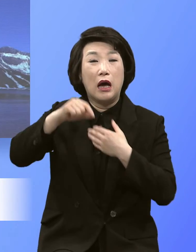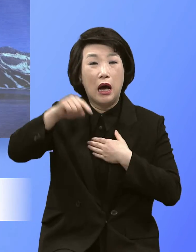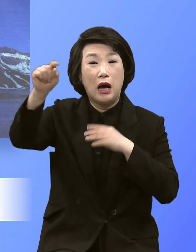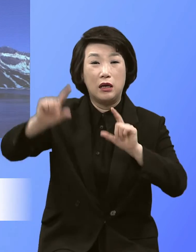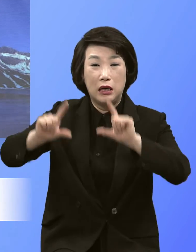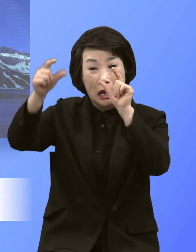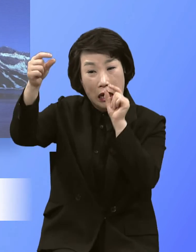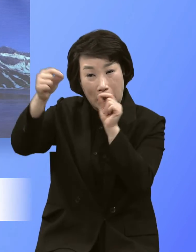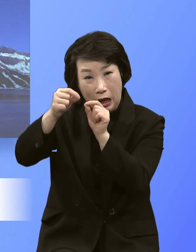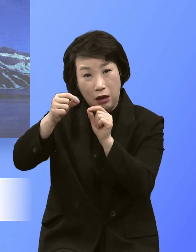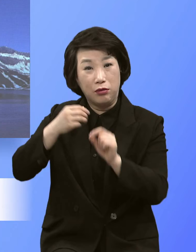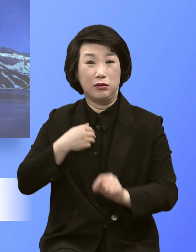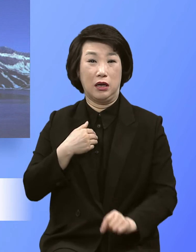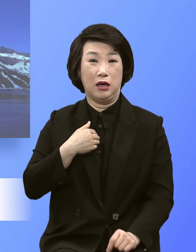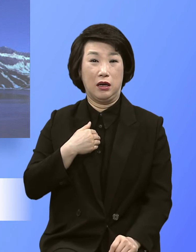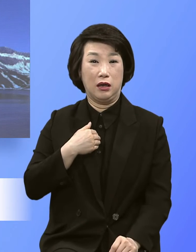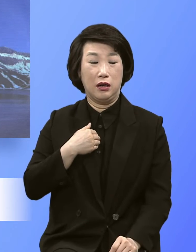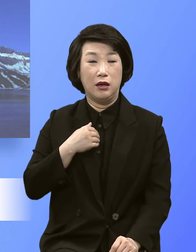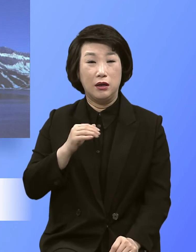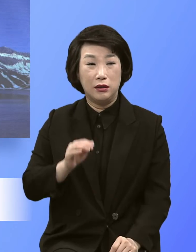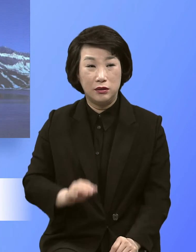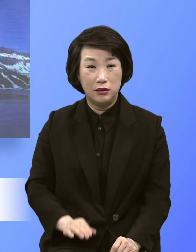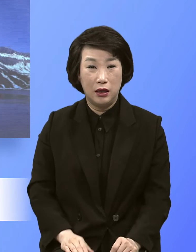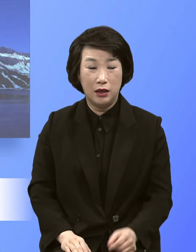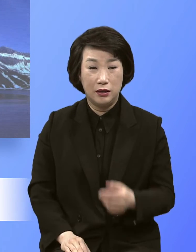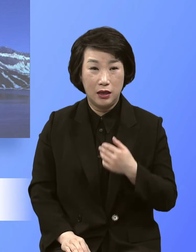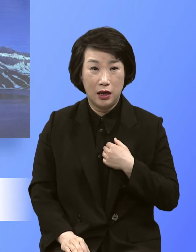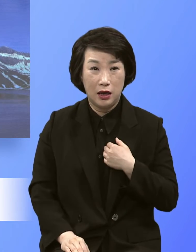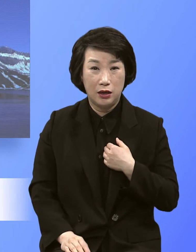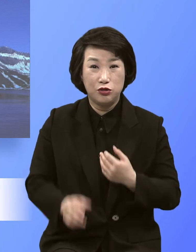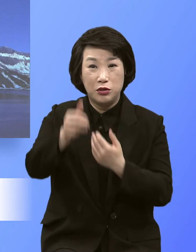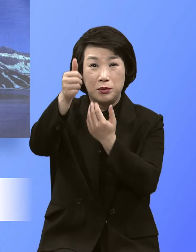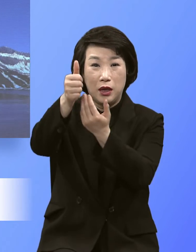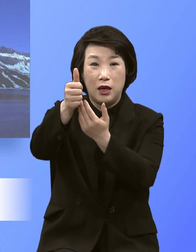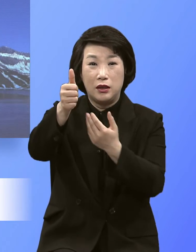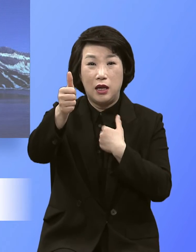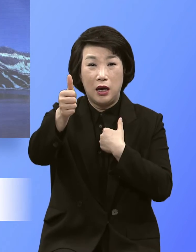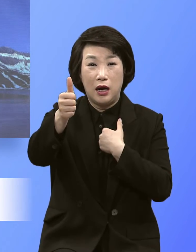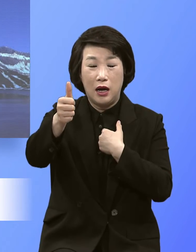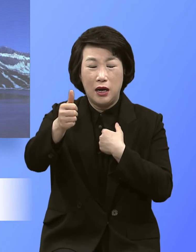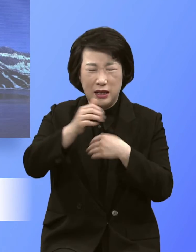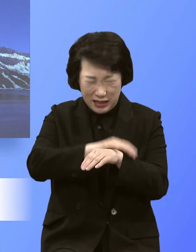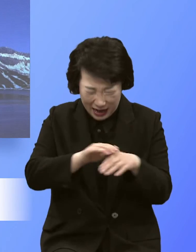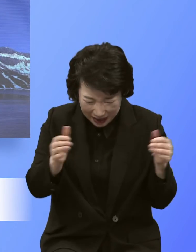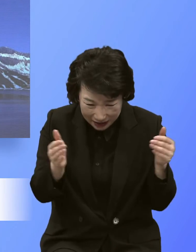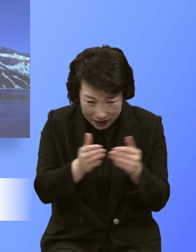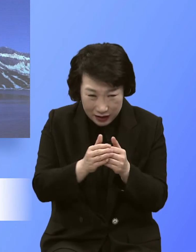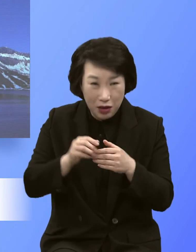얼마 안 남았을 텐데 내가 주님 앞에 잘 오고 가야지.